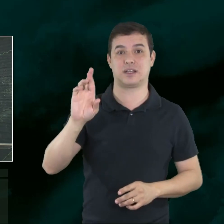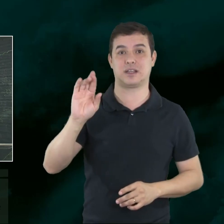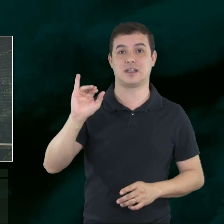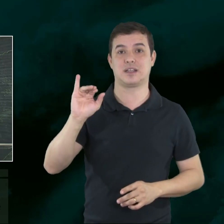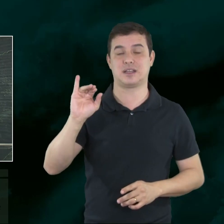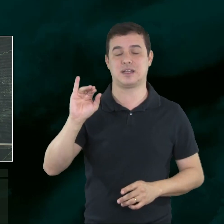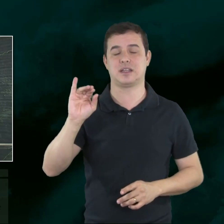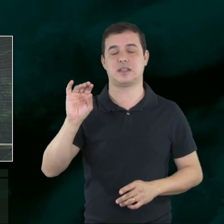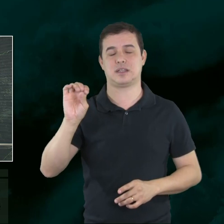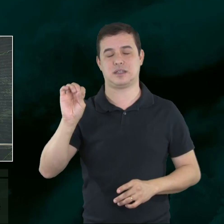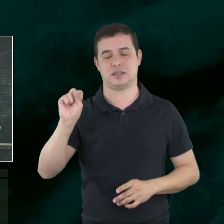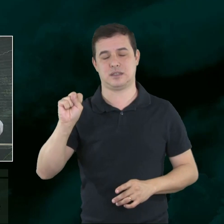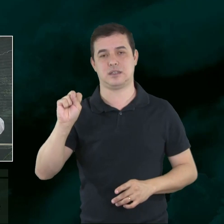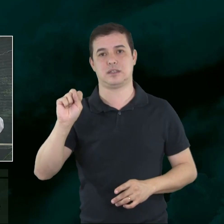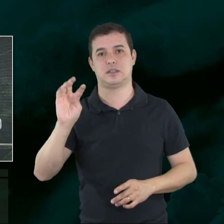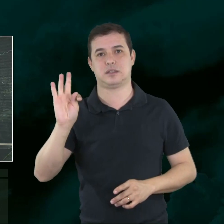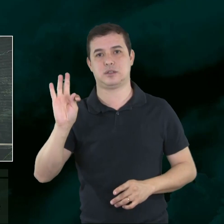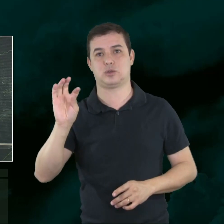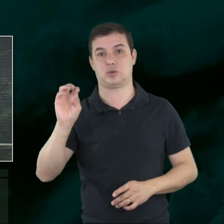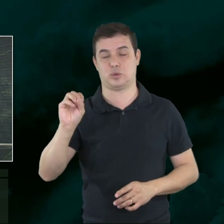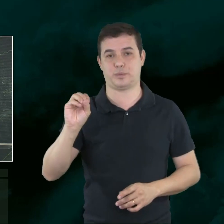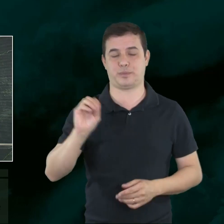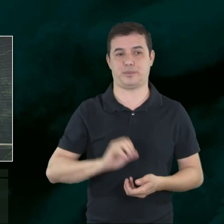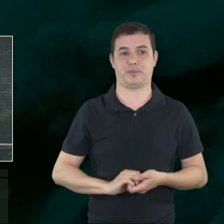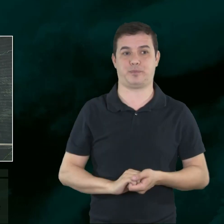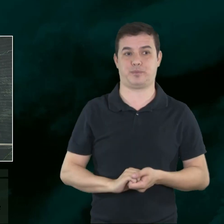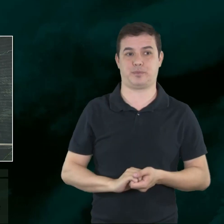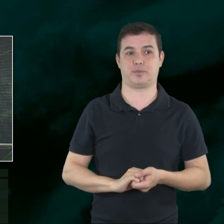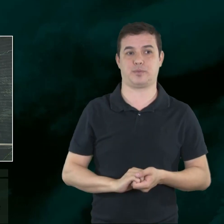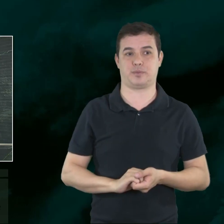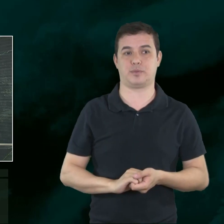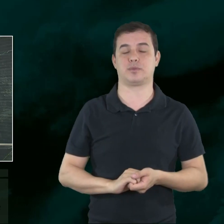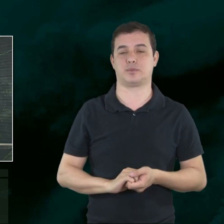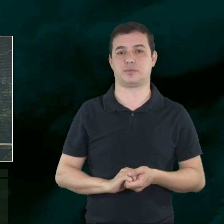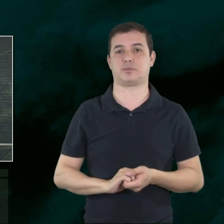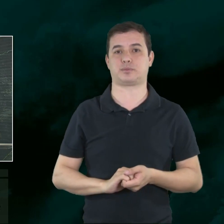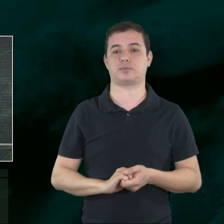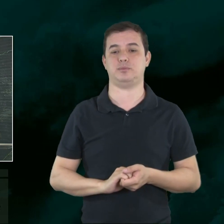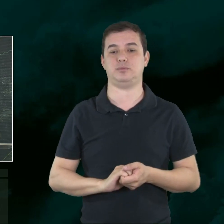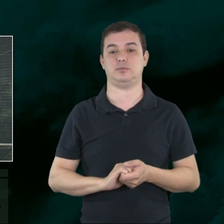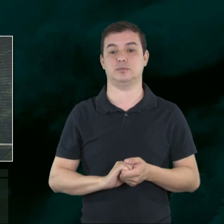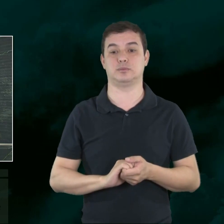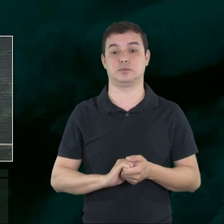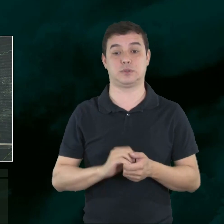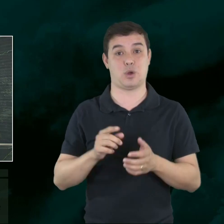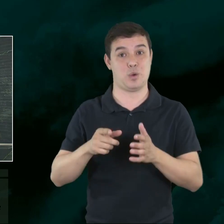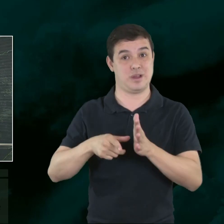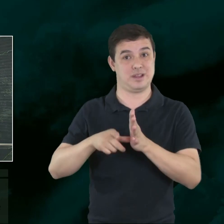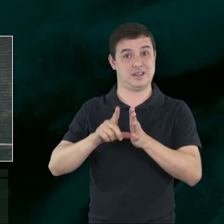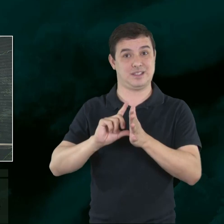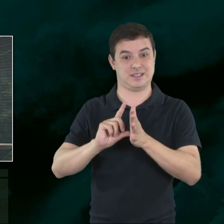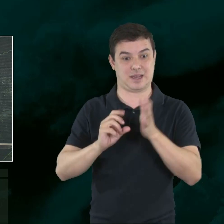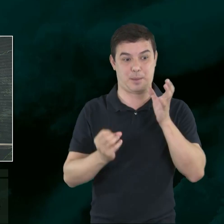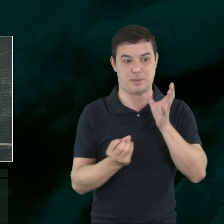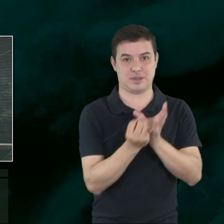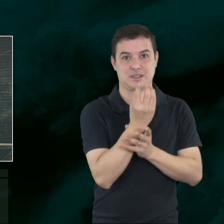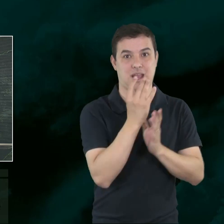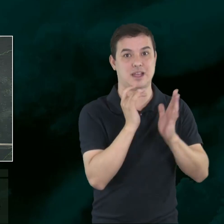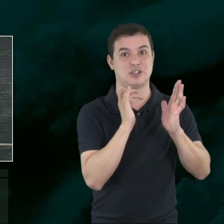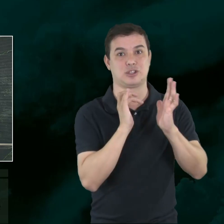vinda, do aparecimento do anticristo, haverá apostasia, né?